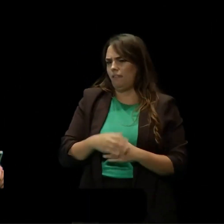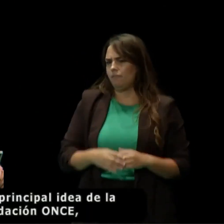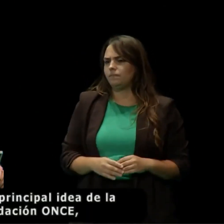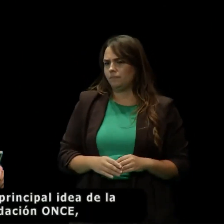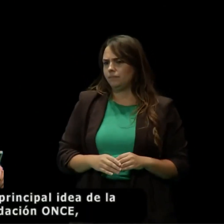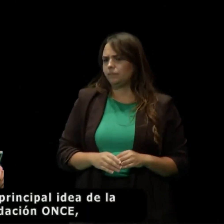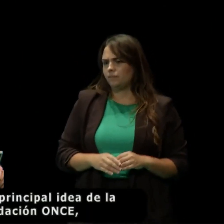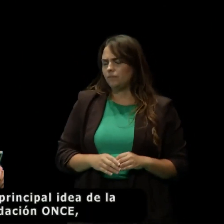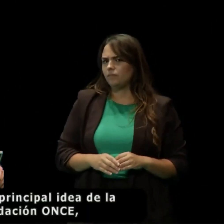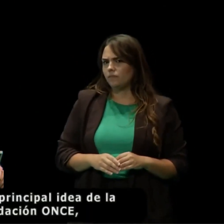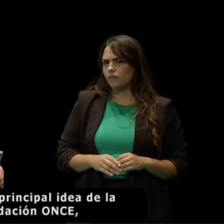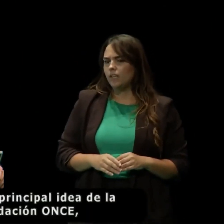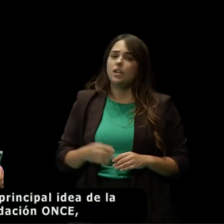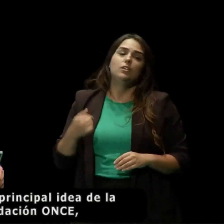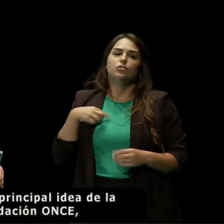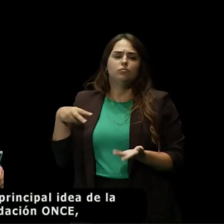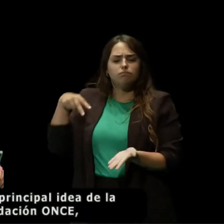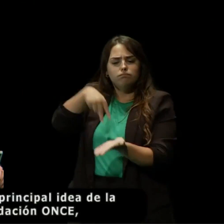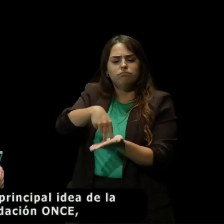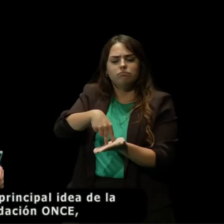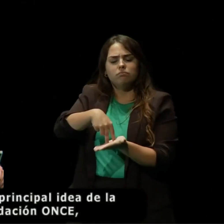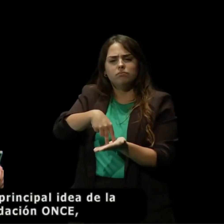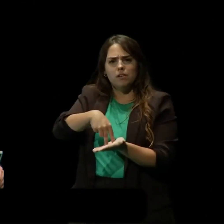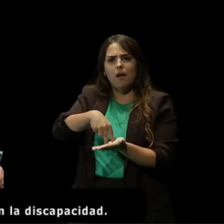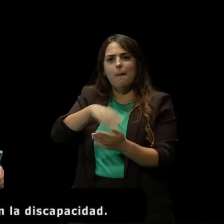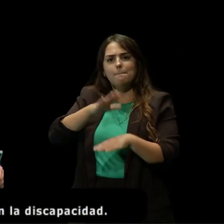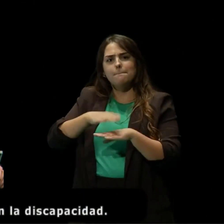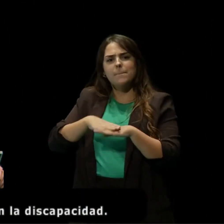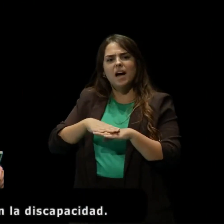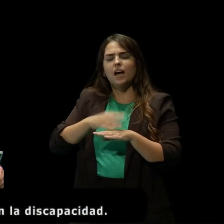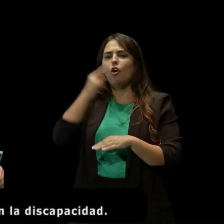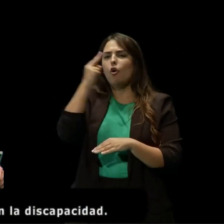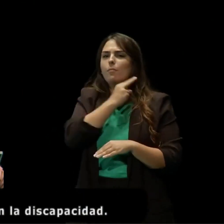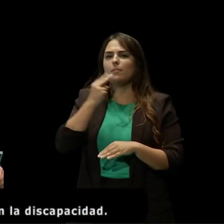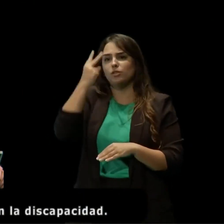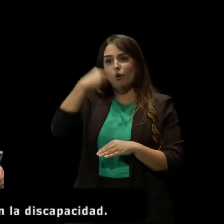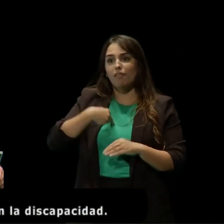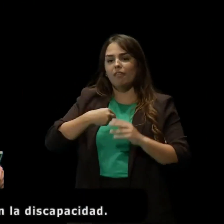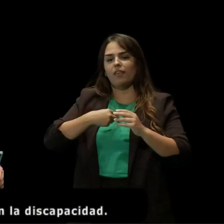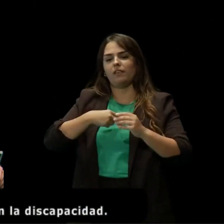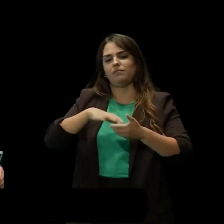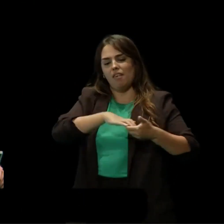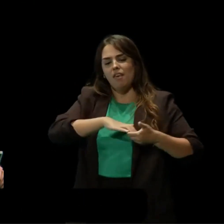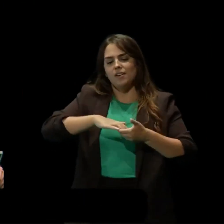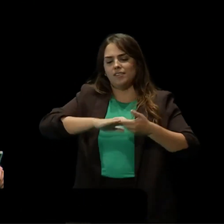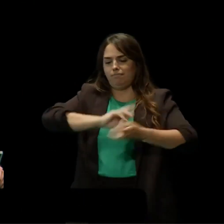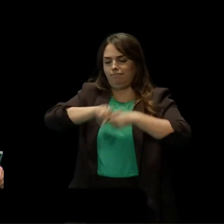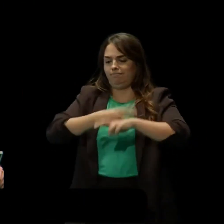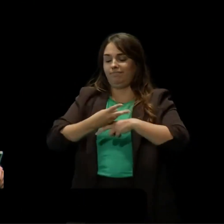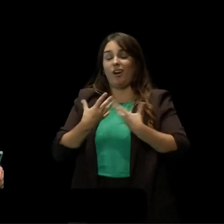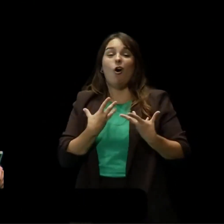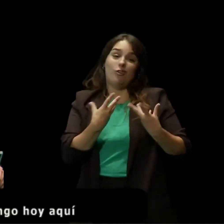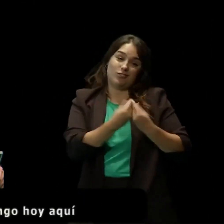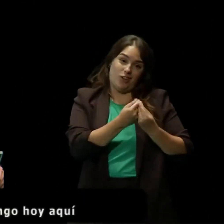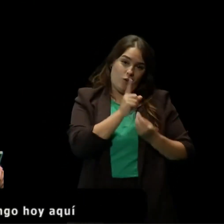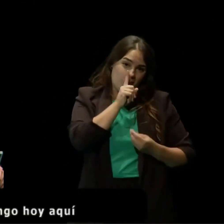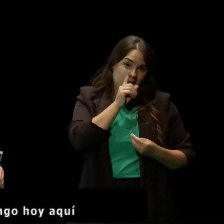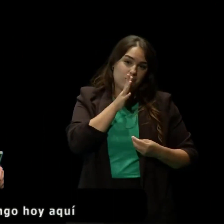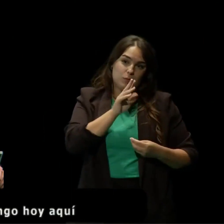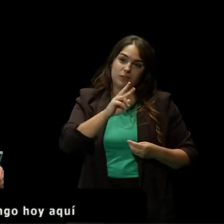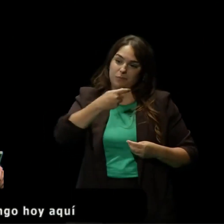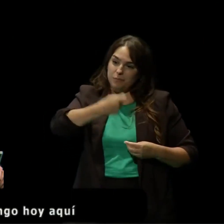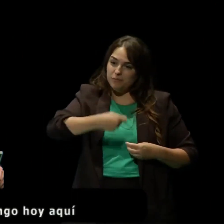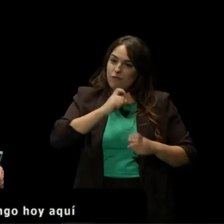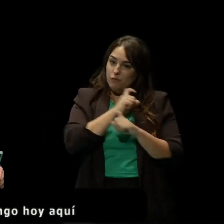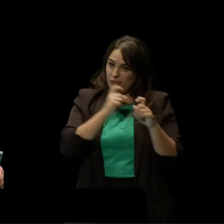Y yo vengo hoy aquí a redoblar el compromiso de la Fundación ONCE con la CNS contigo, Roberto, que eres vicepresidente de